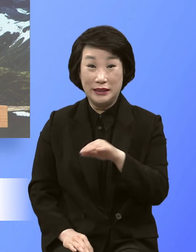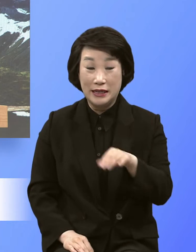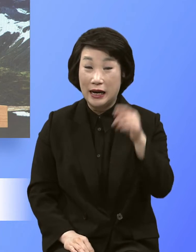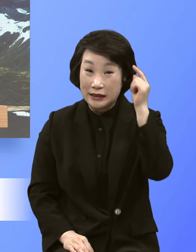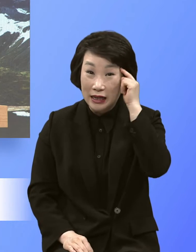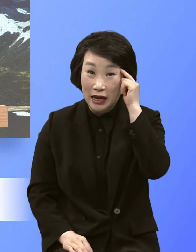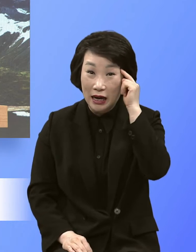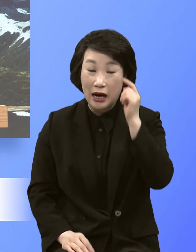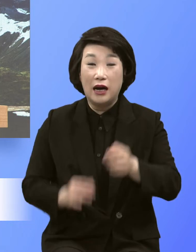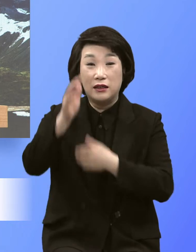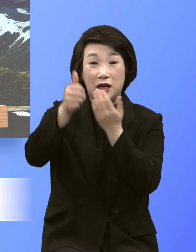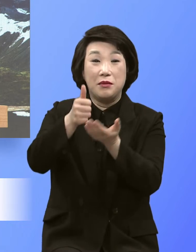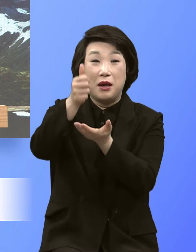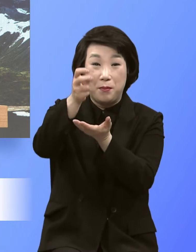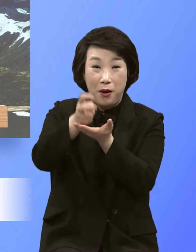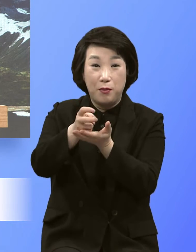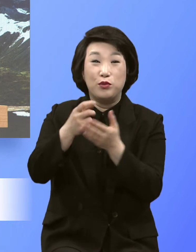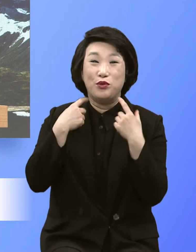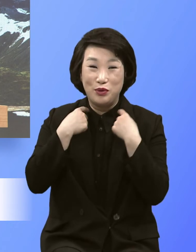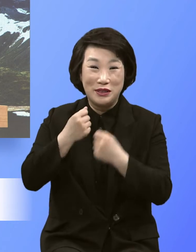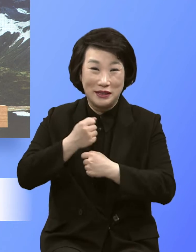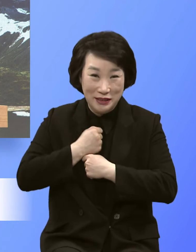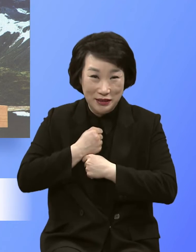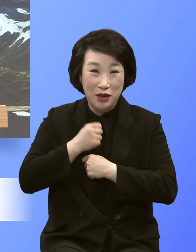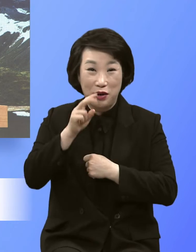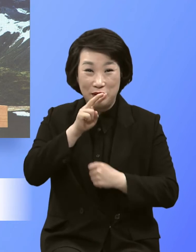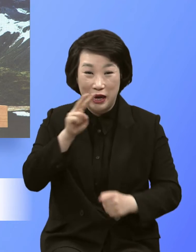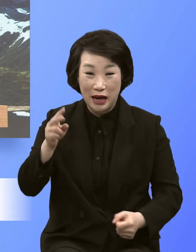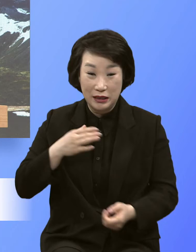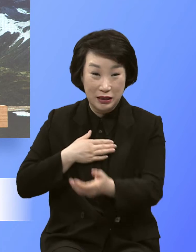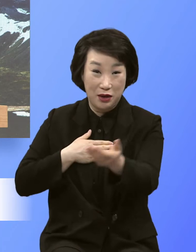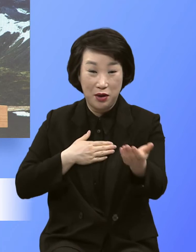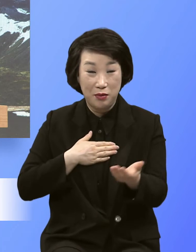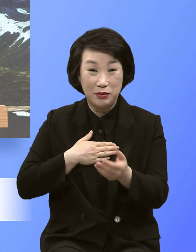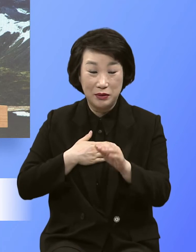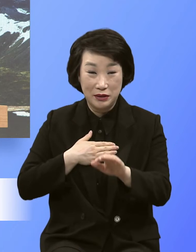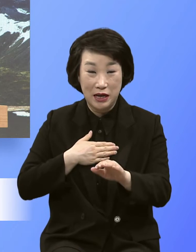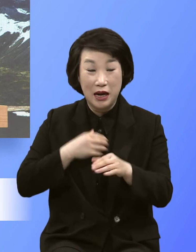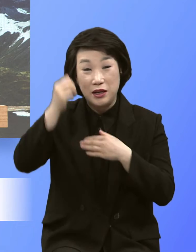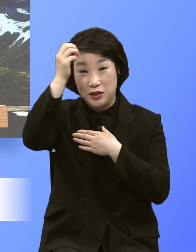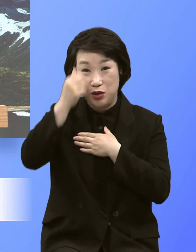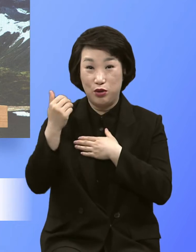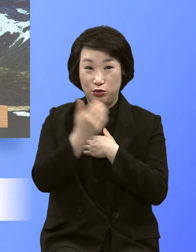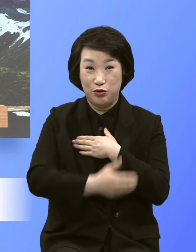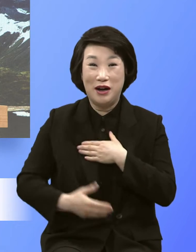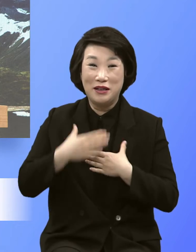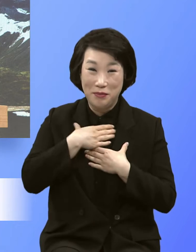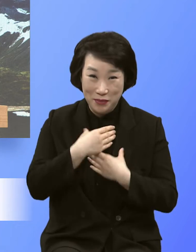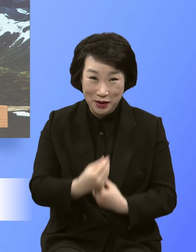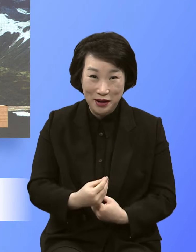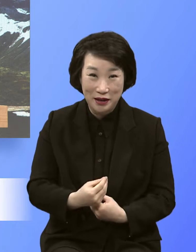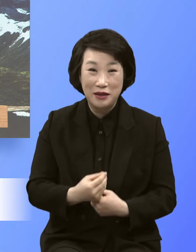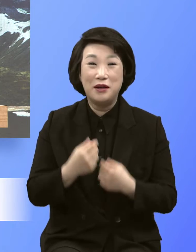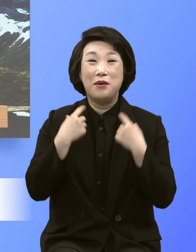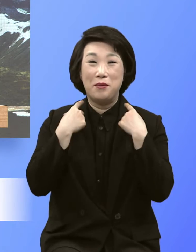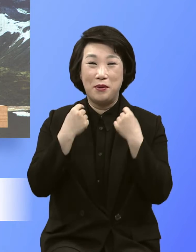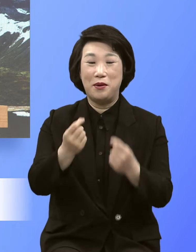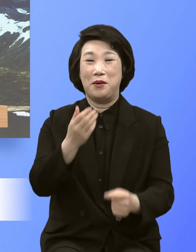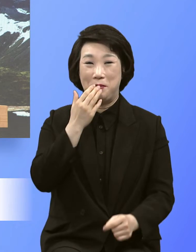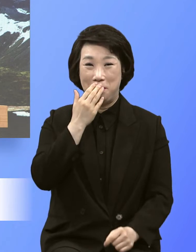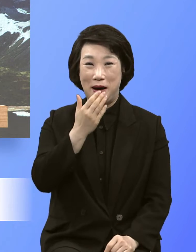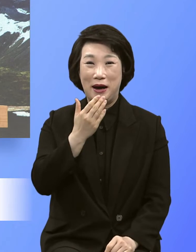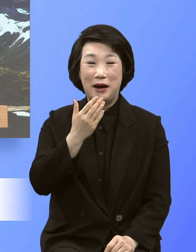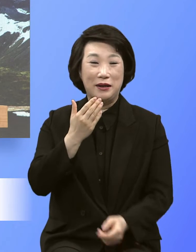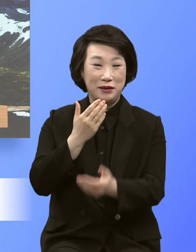생각에서부터 하나님의 질서가 유지돼야만이 영역 간의 안녕 질서가 보장된다는